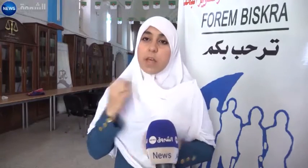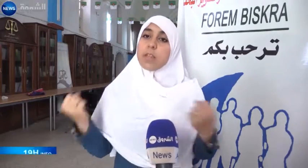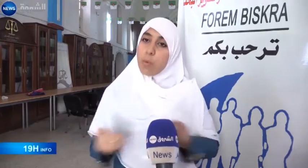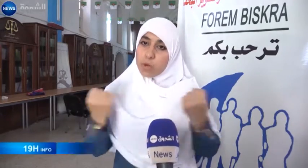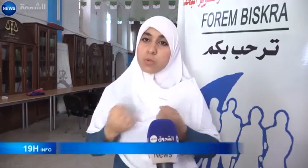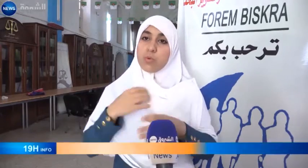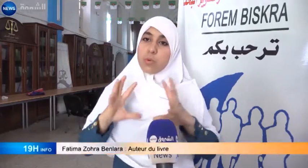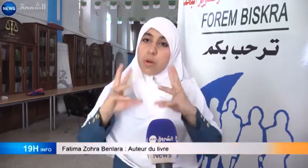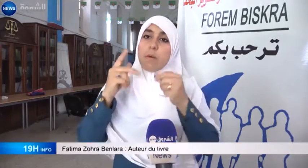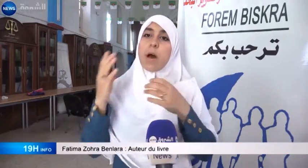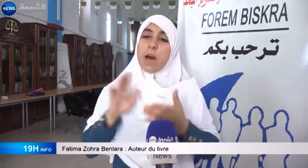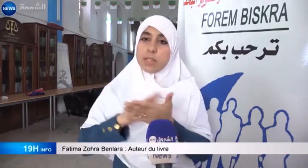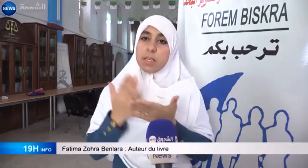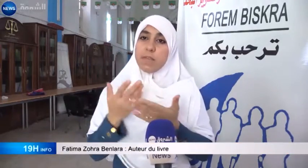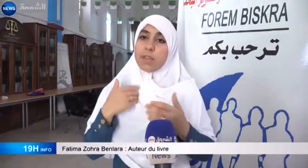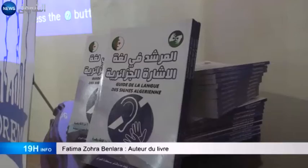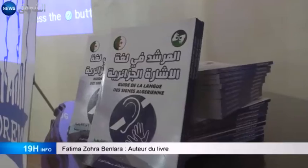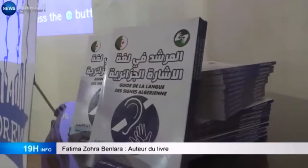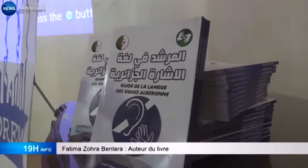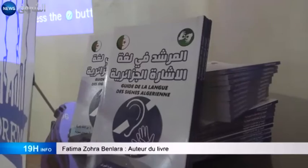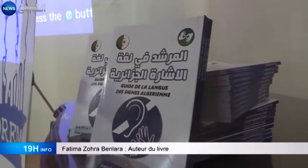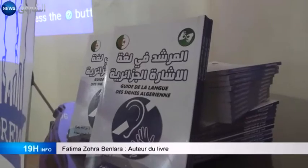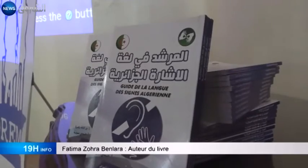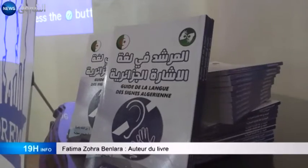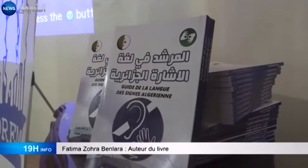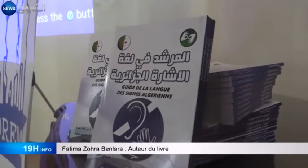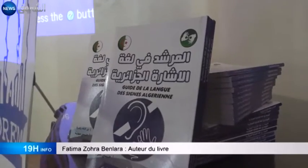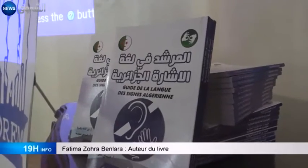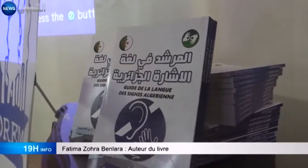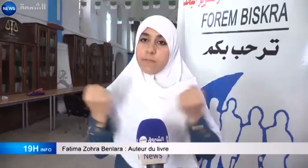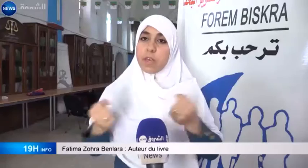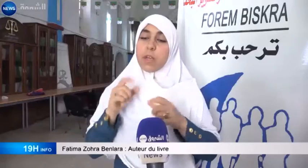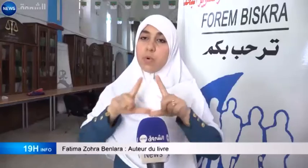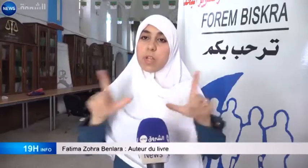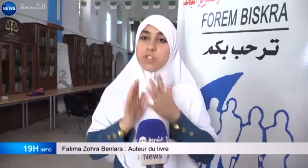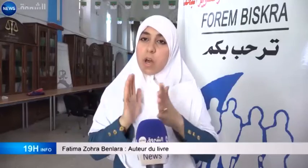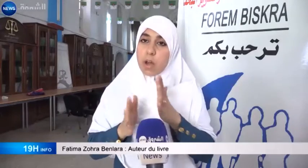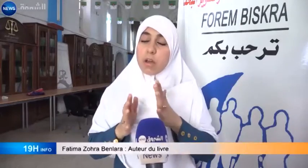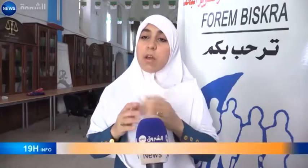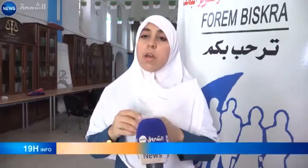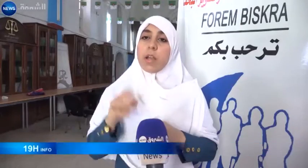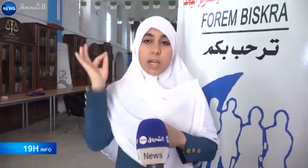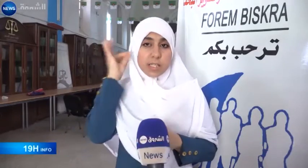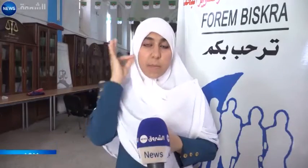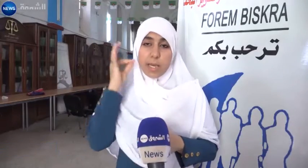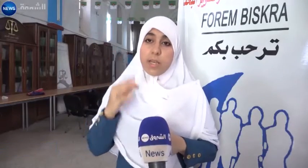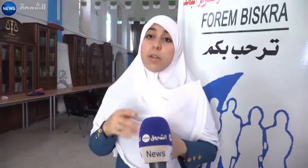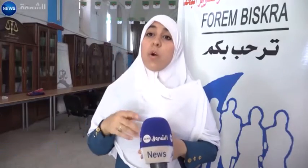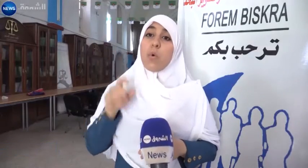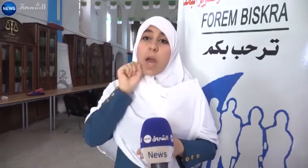Je côtoie des sourds et des malentendants depuis que j'étais toute petite. Je fais des cycles de formation dans l'apprentissage des signes au profit de ces